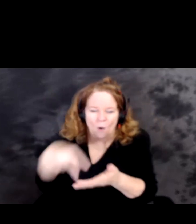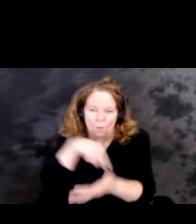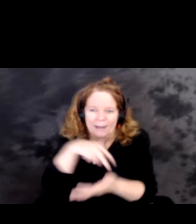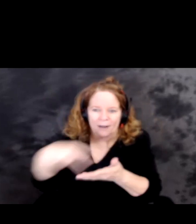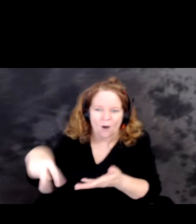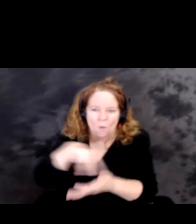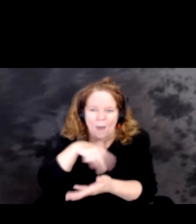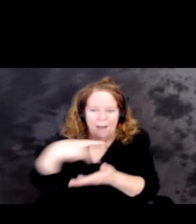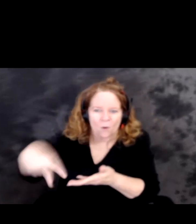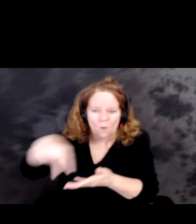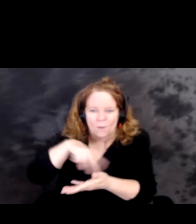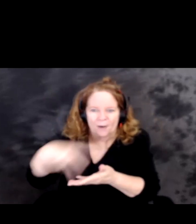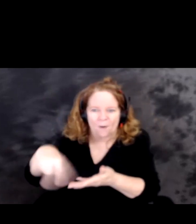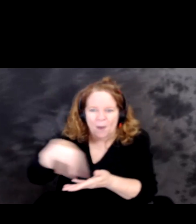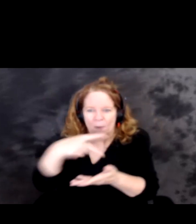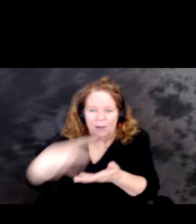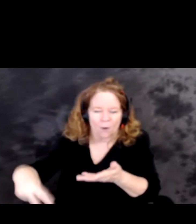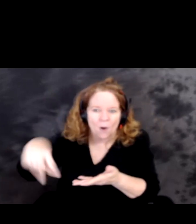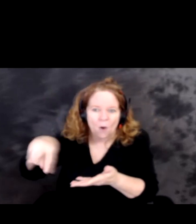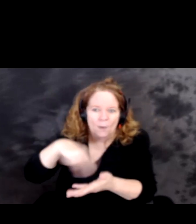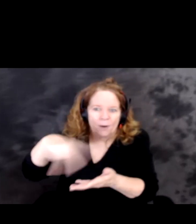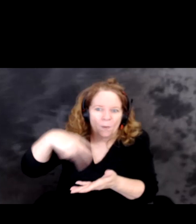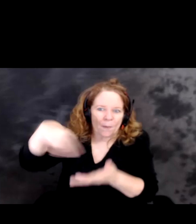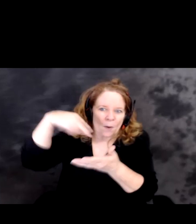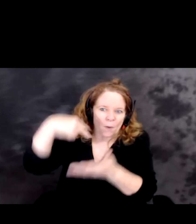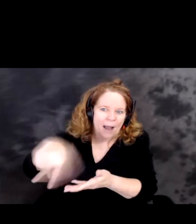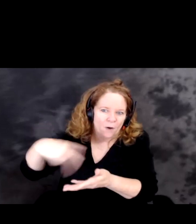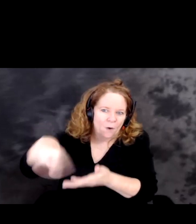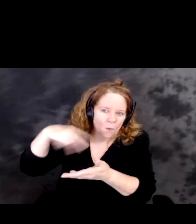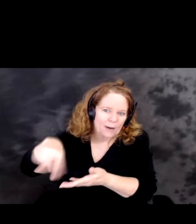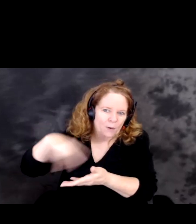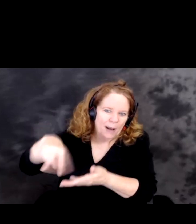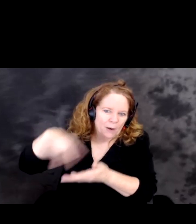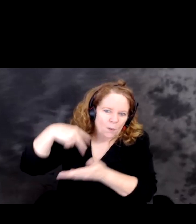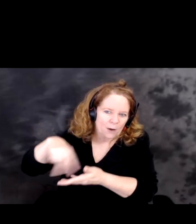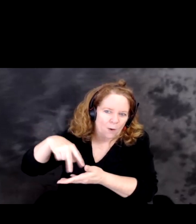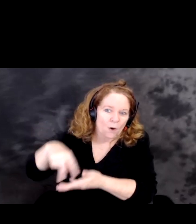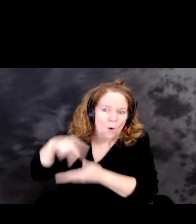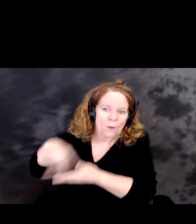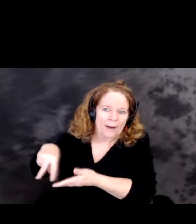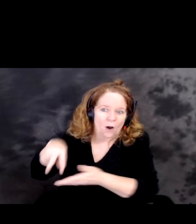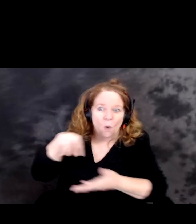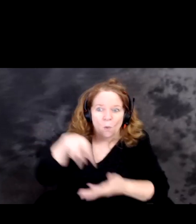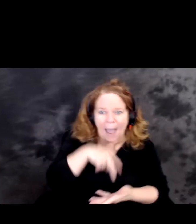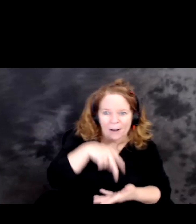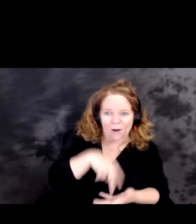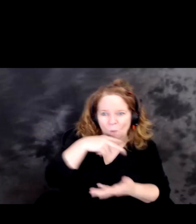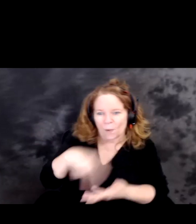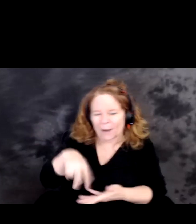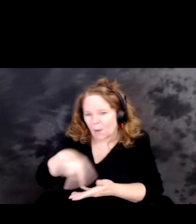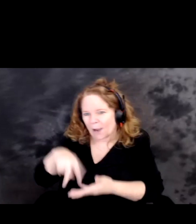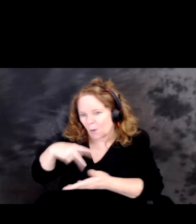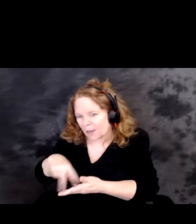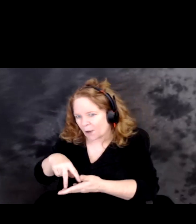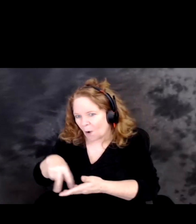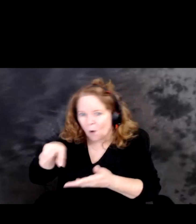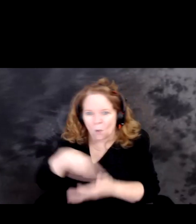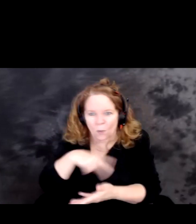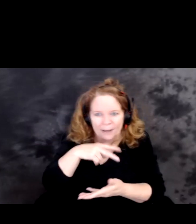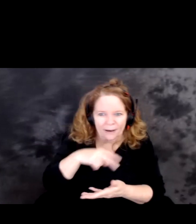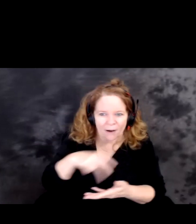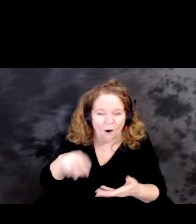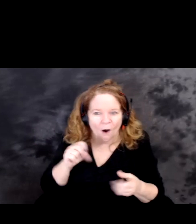waggle, meneándose, meneándose, meneándose, meneándose, bailando, meneándose, bailando, meneándose, bailando,